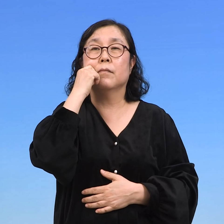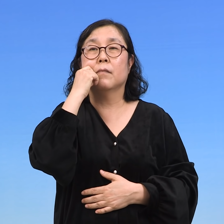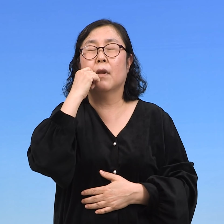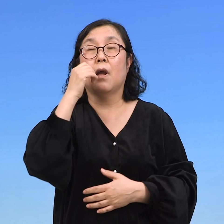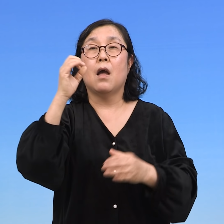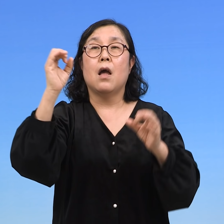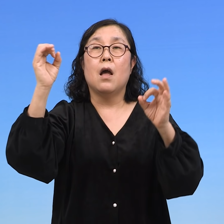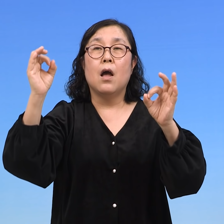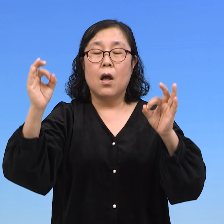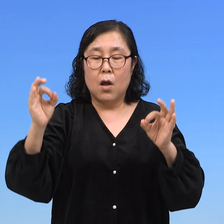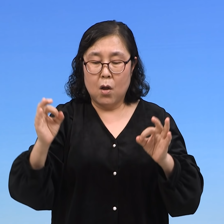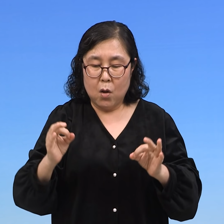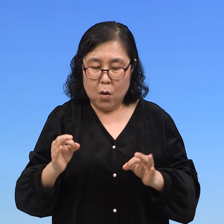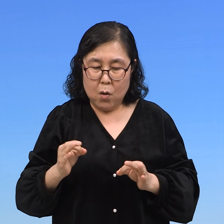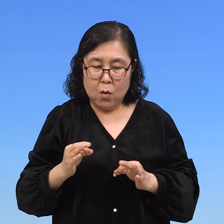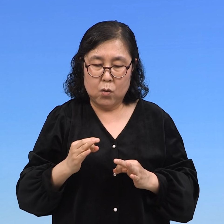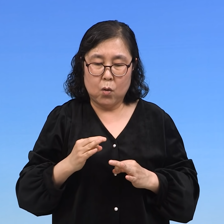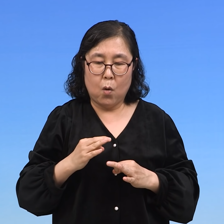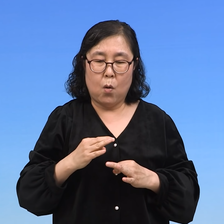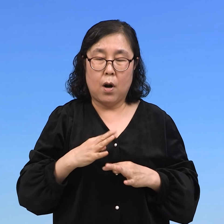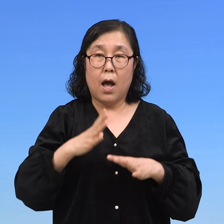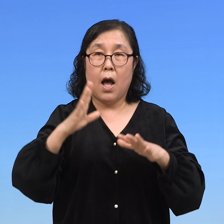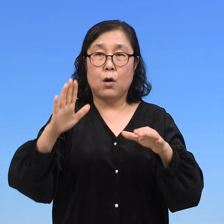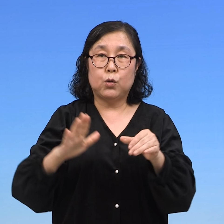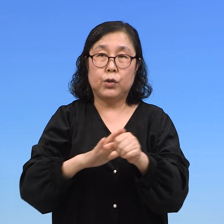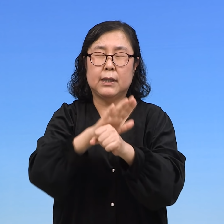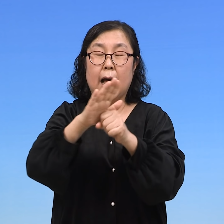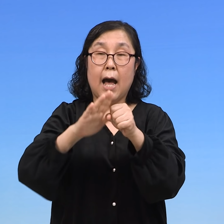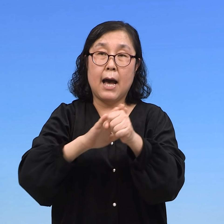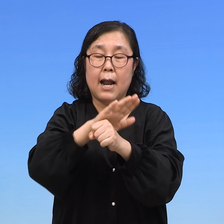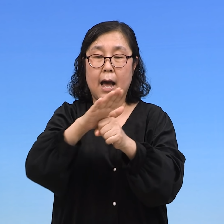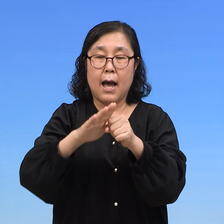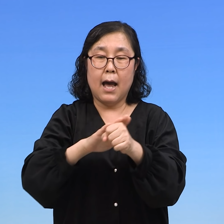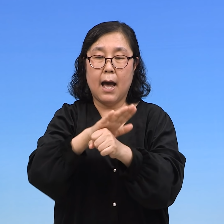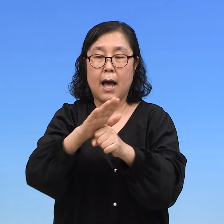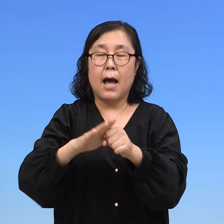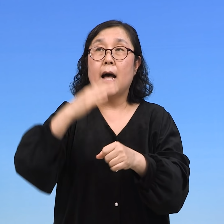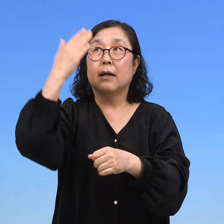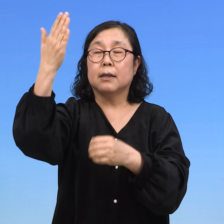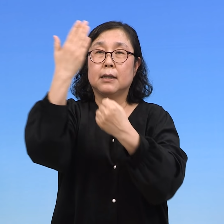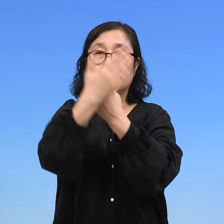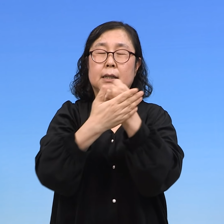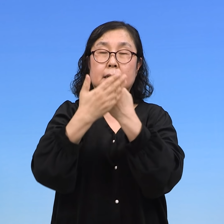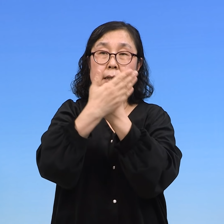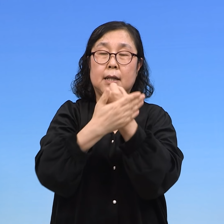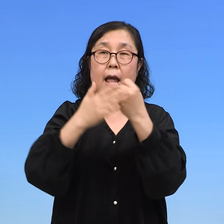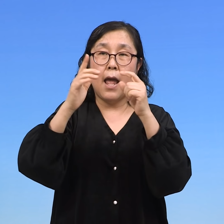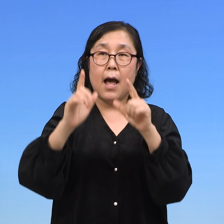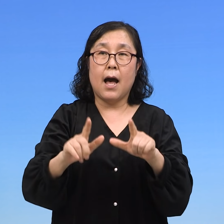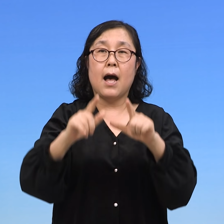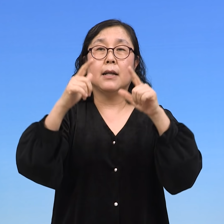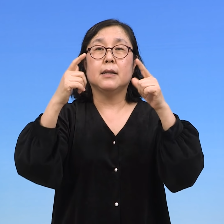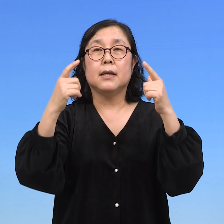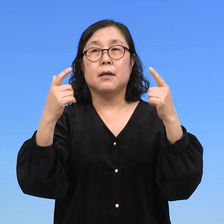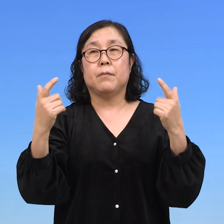놀라운 사랑 그 은혜 아니면 놀라운 사랑 그